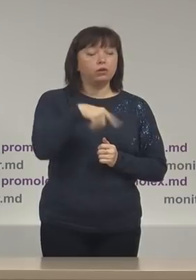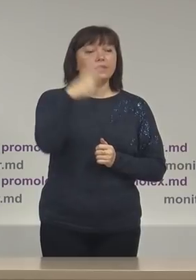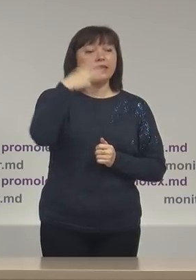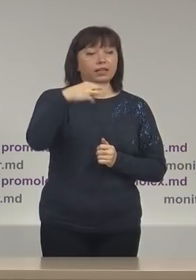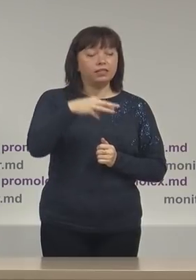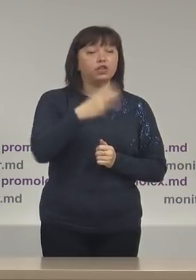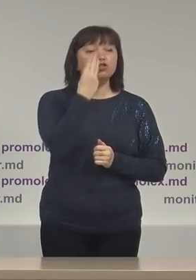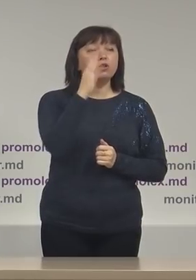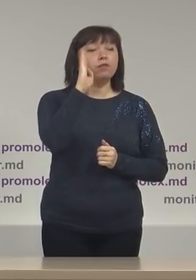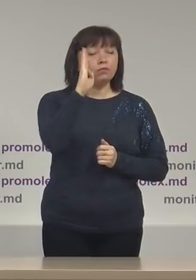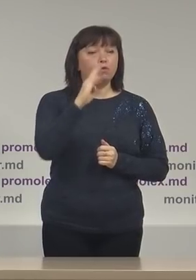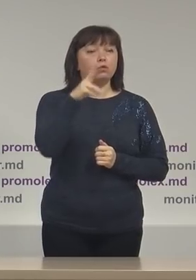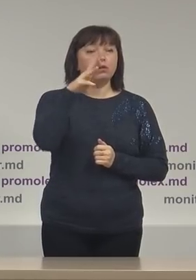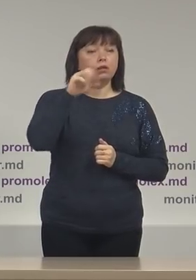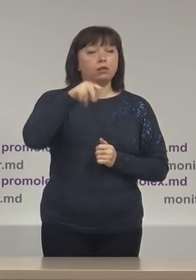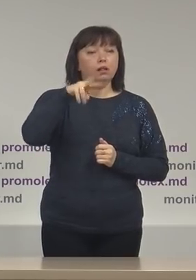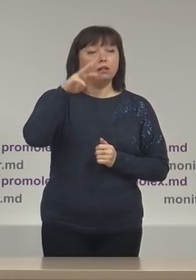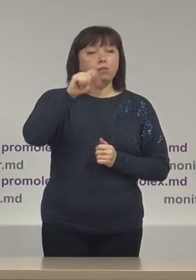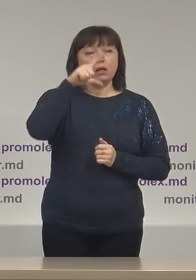32-30 Ștefan Vodă Talmaza.